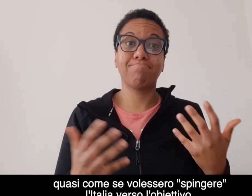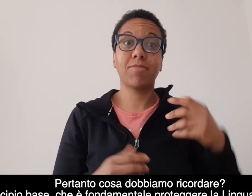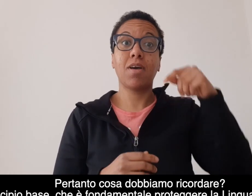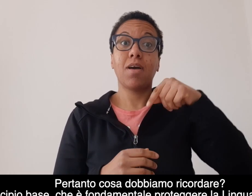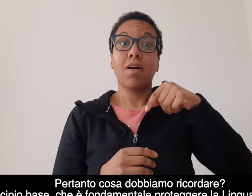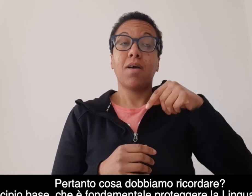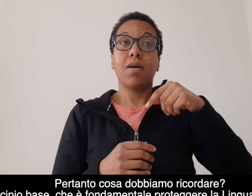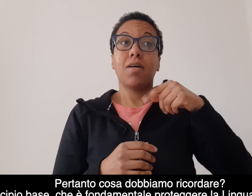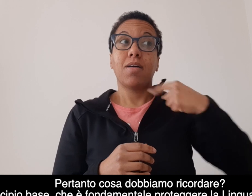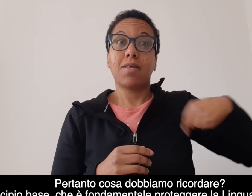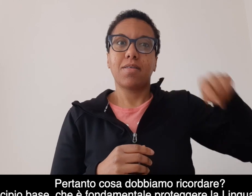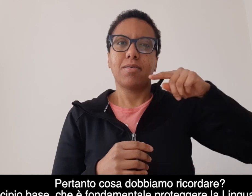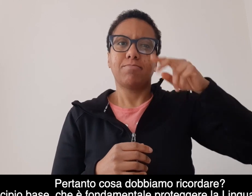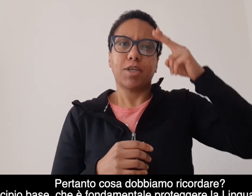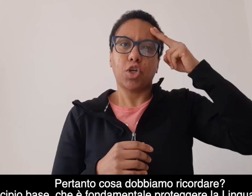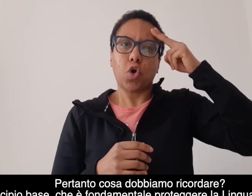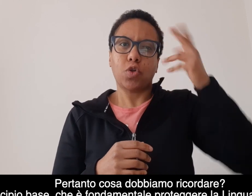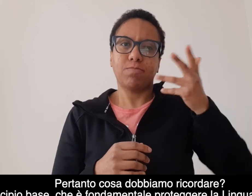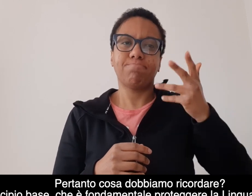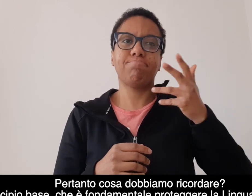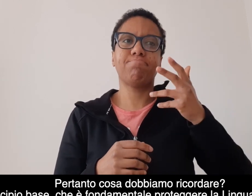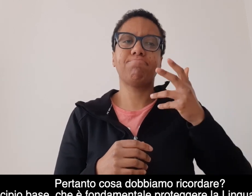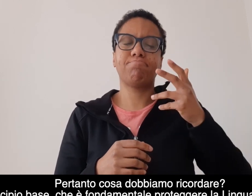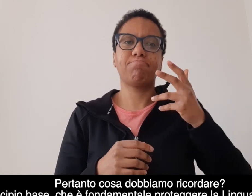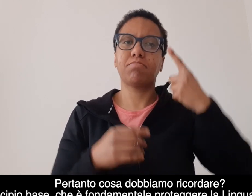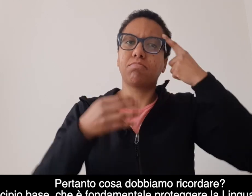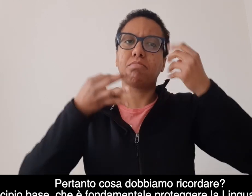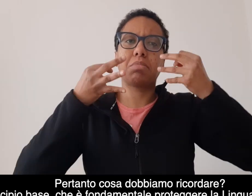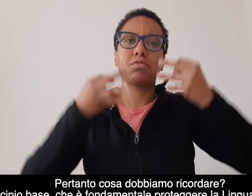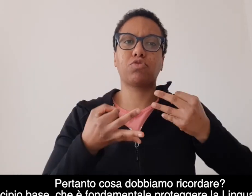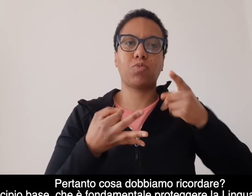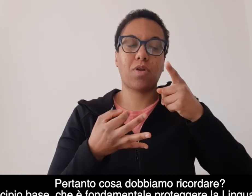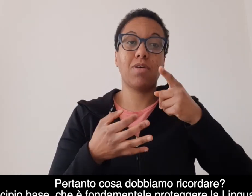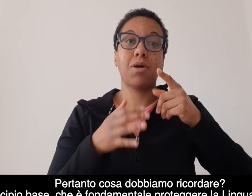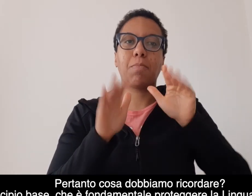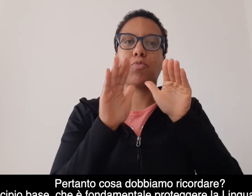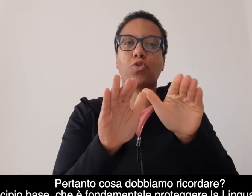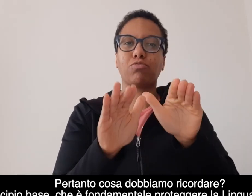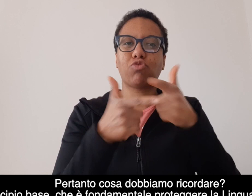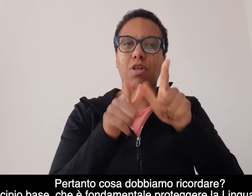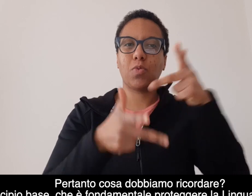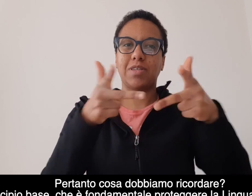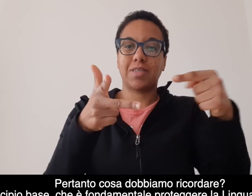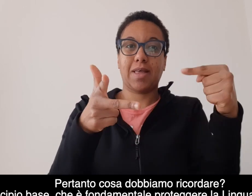pertanto noi cosa dobbiamo ricordare il principio base che è fondamentale proteggere la lingua dei